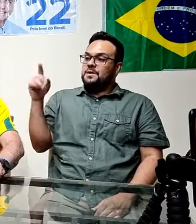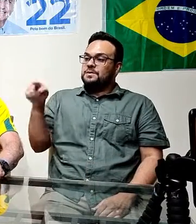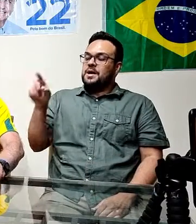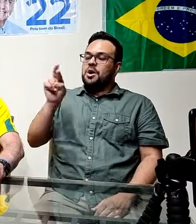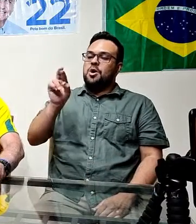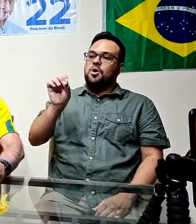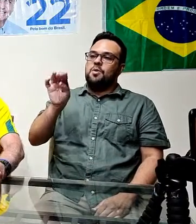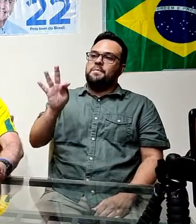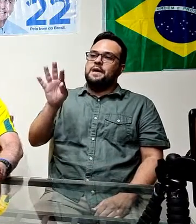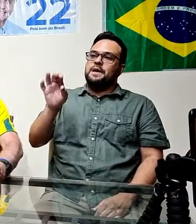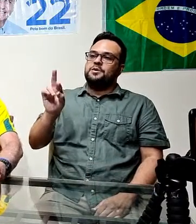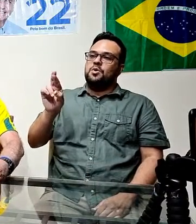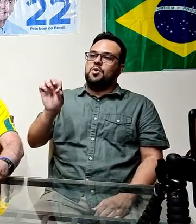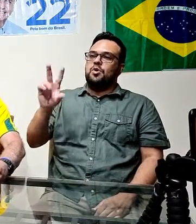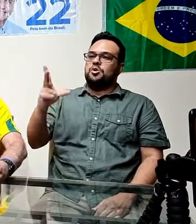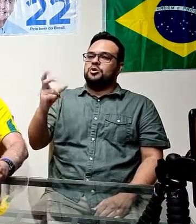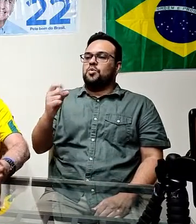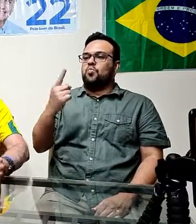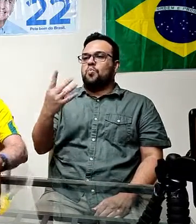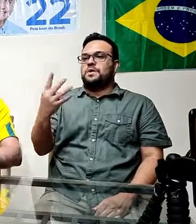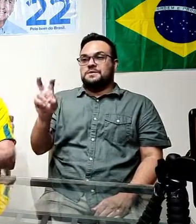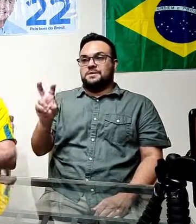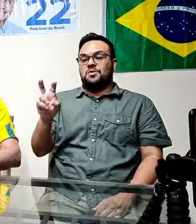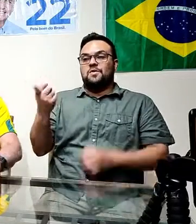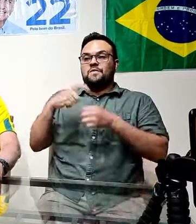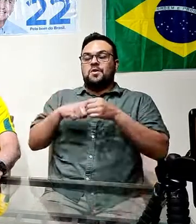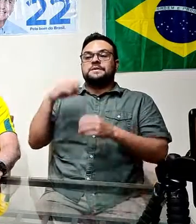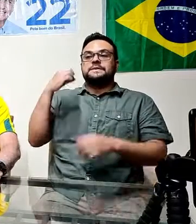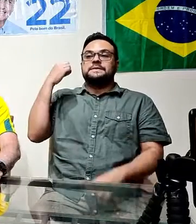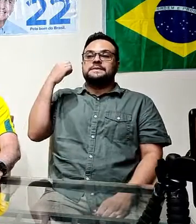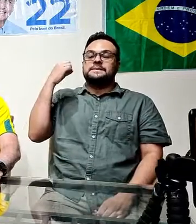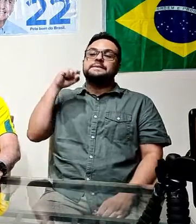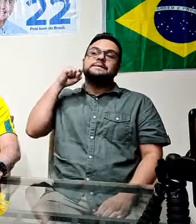Rocha, 145, reeleição, Senado.